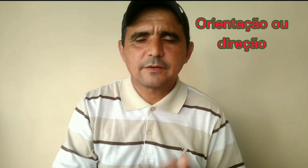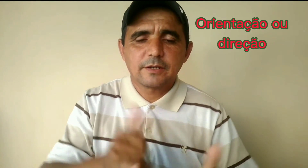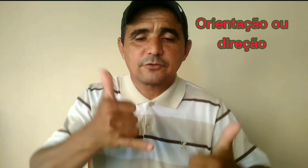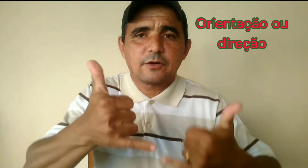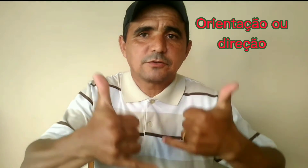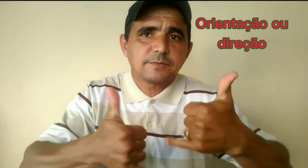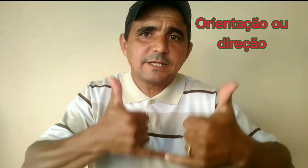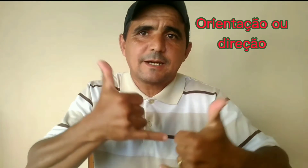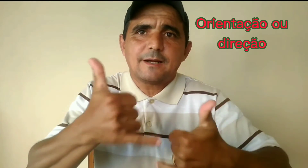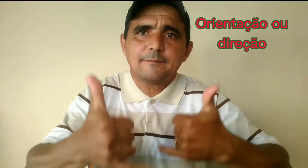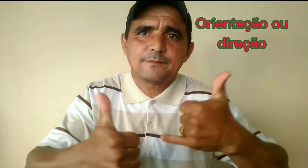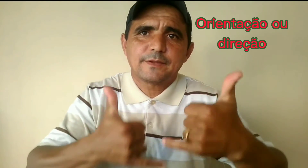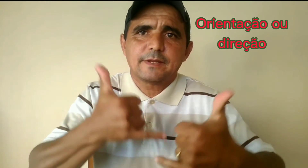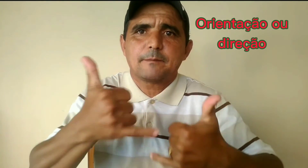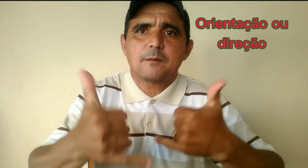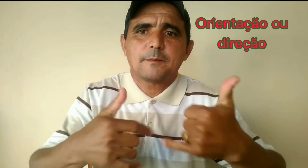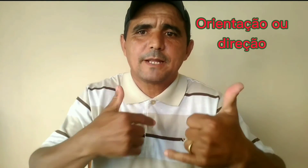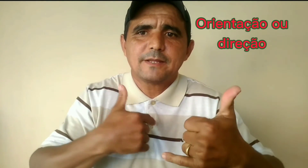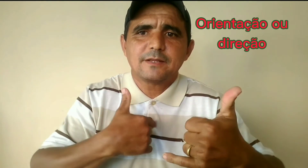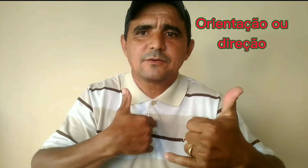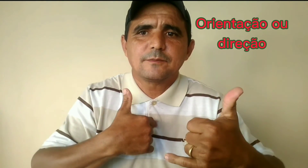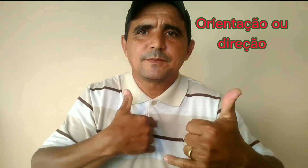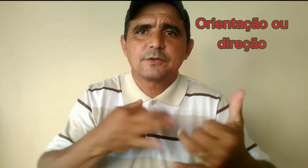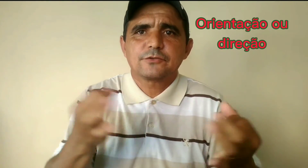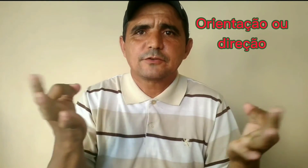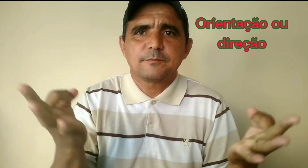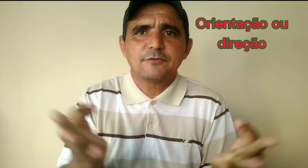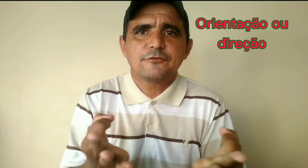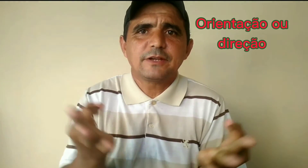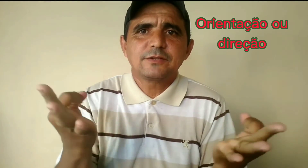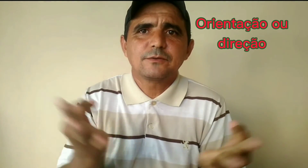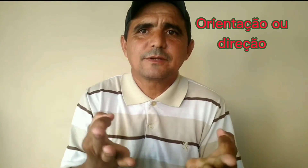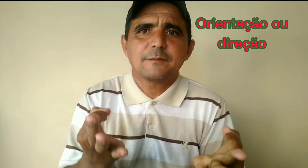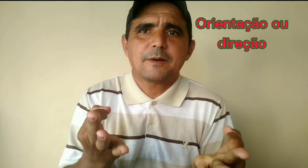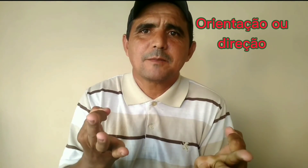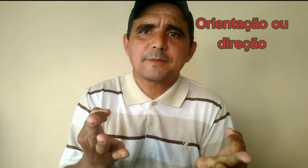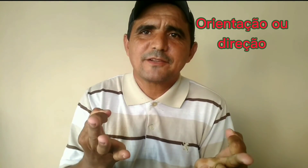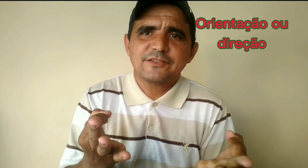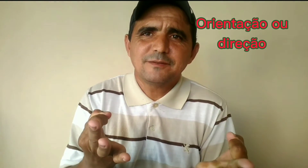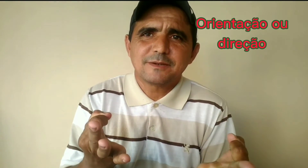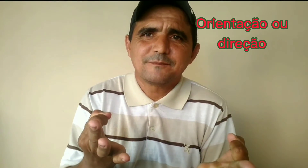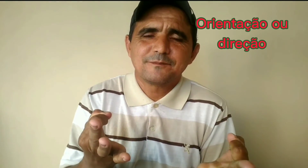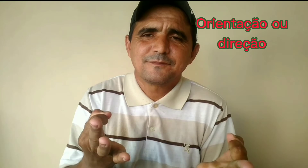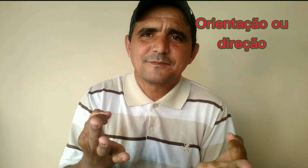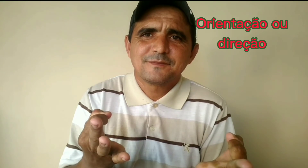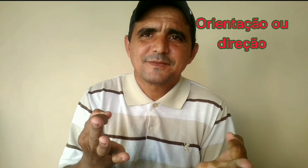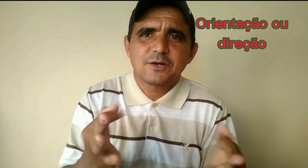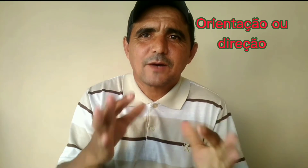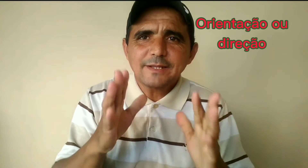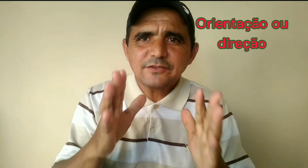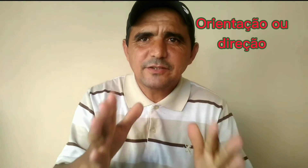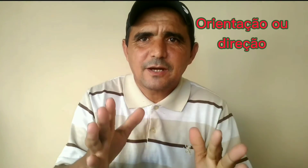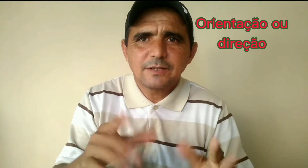que é o sinal de brincar, que é palma para dentro. O sinal de perfeito, que é palma para cima. Então cada sinal ele tem